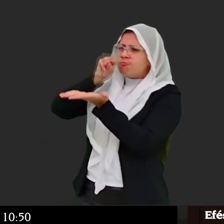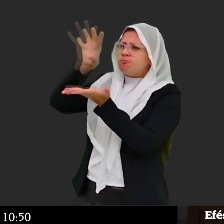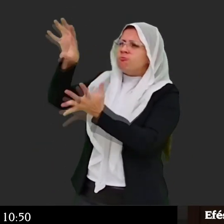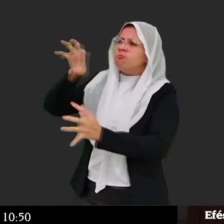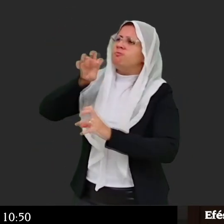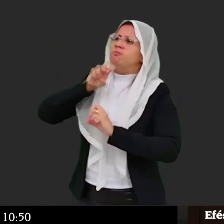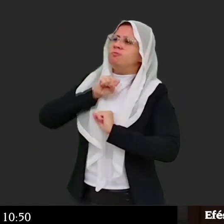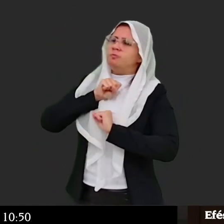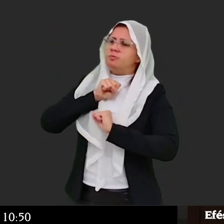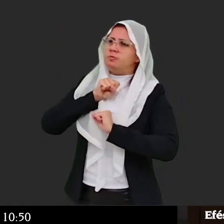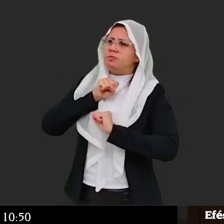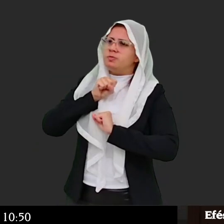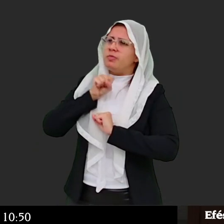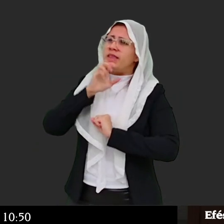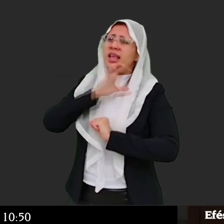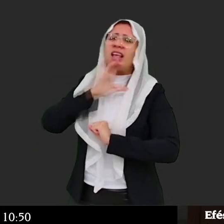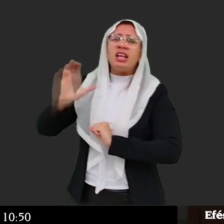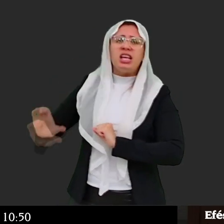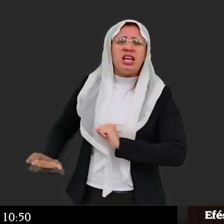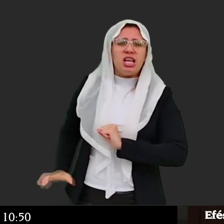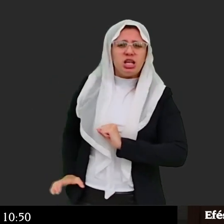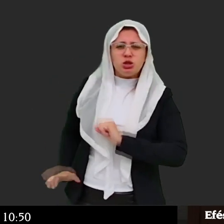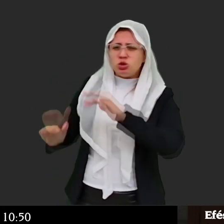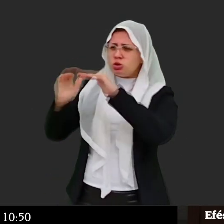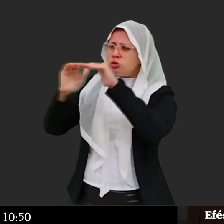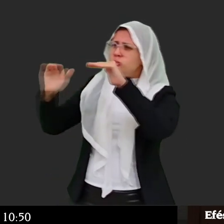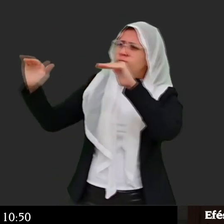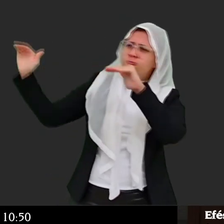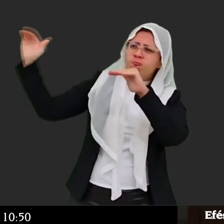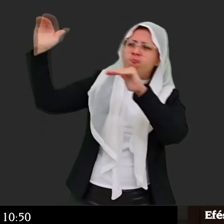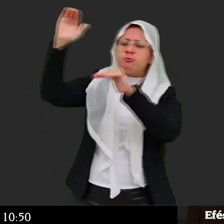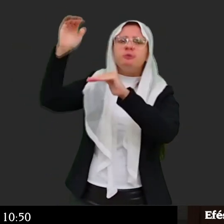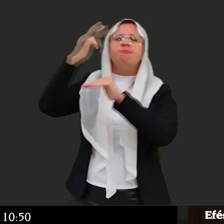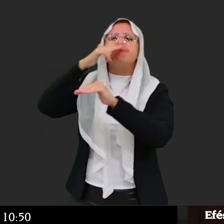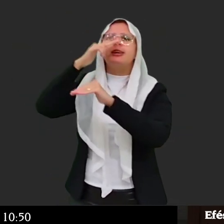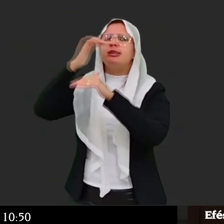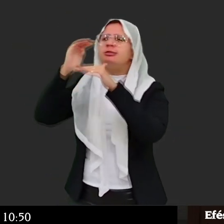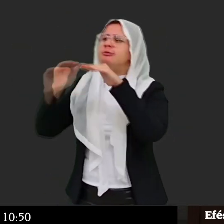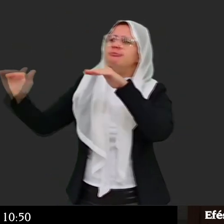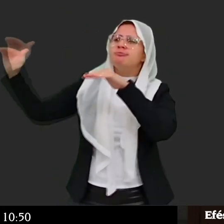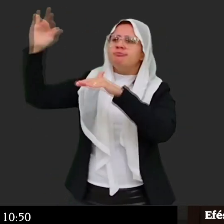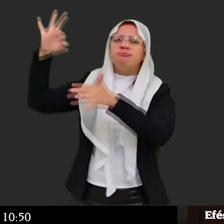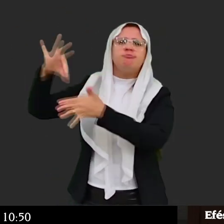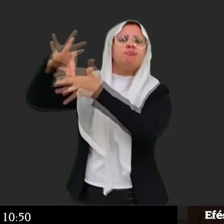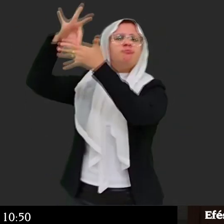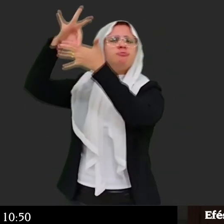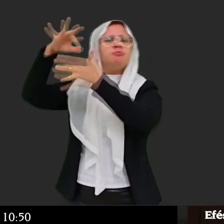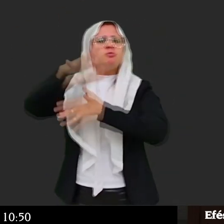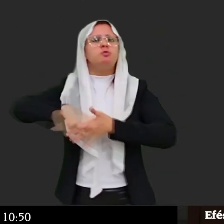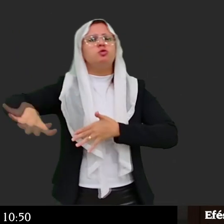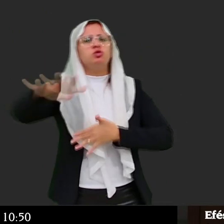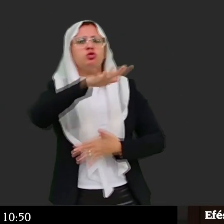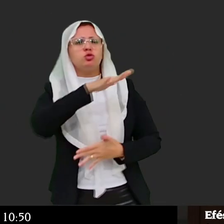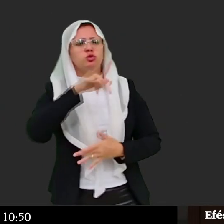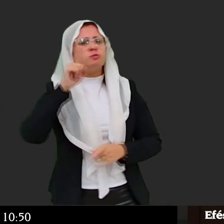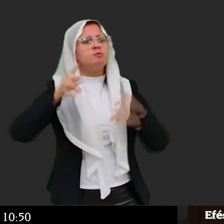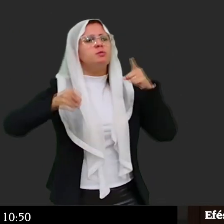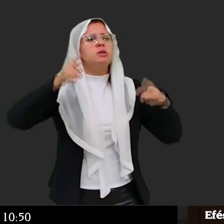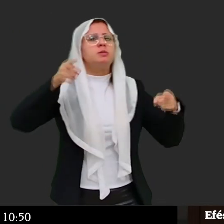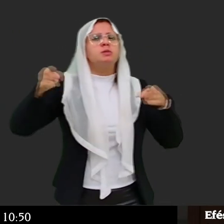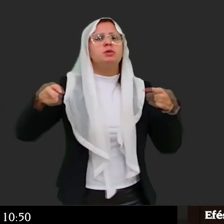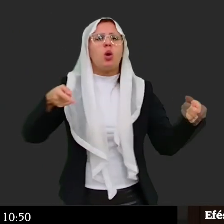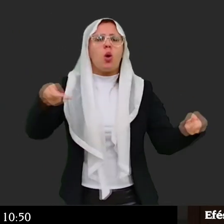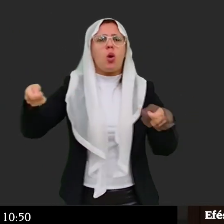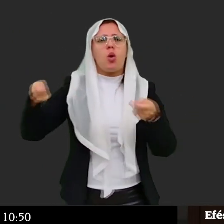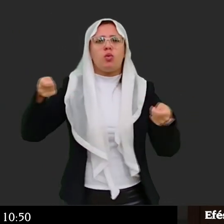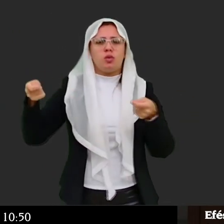que é a cabeça, Cristo. Ele é a cabeça, Ele é quem dirige este corpo. Então, todo o